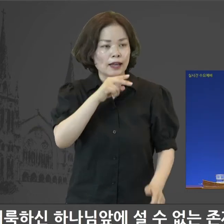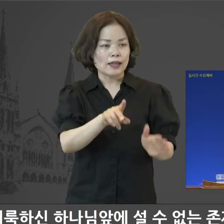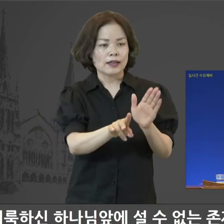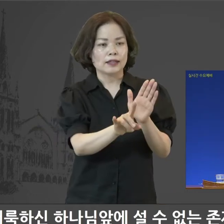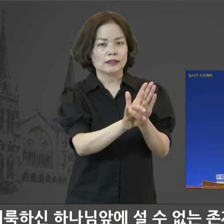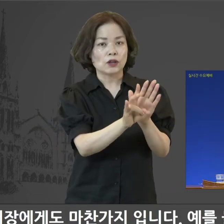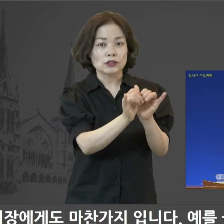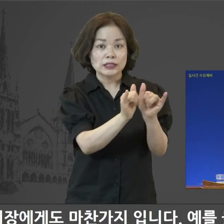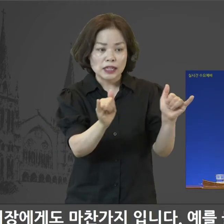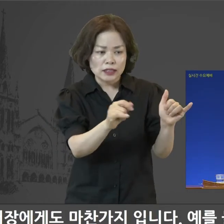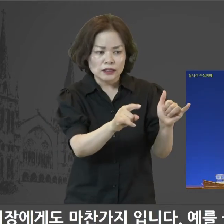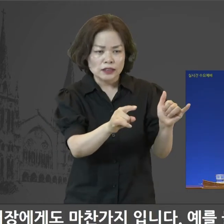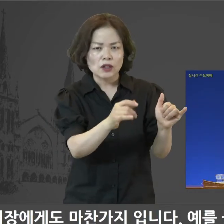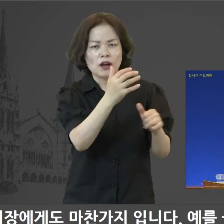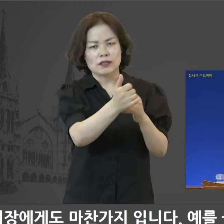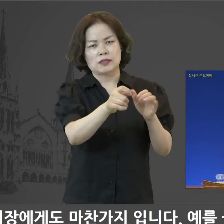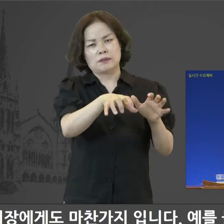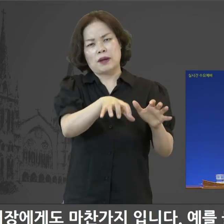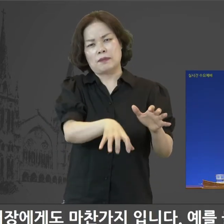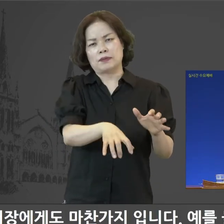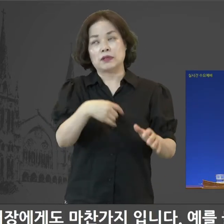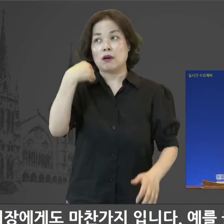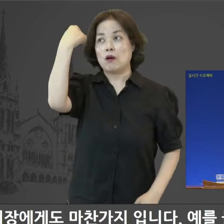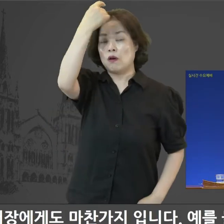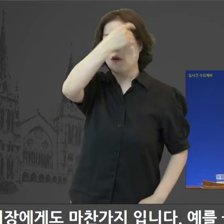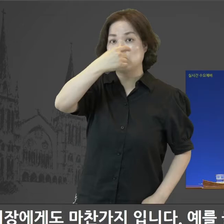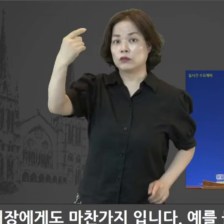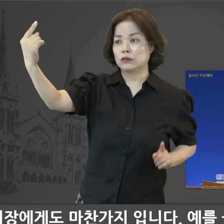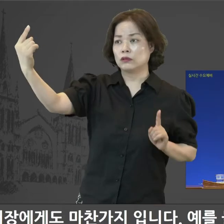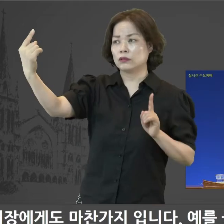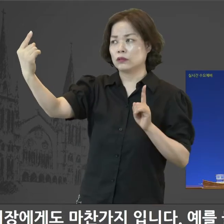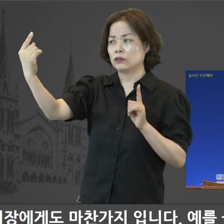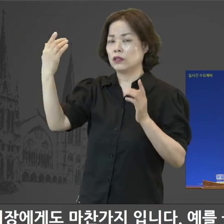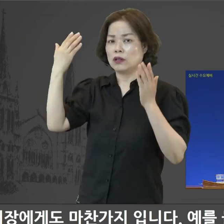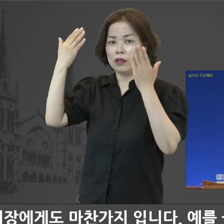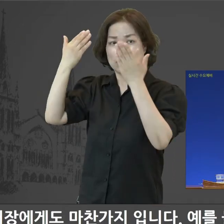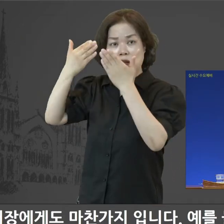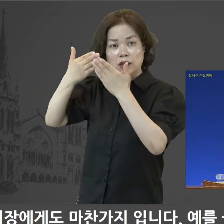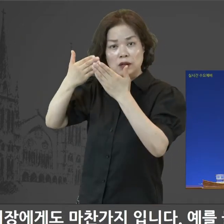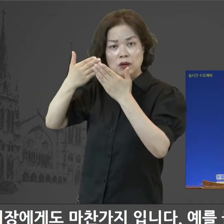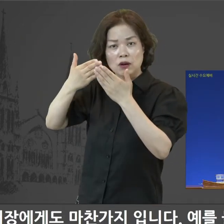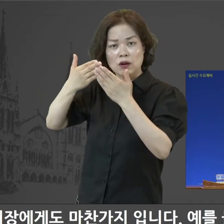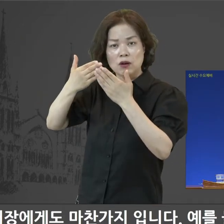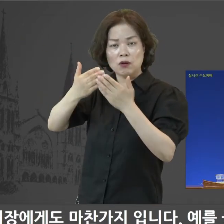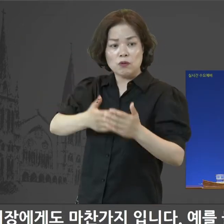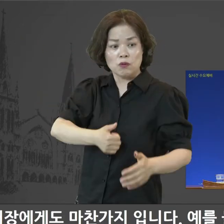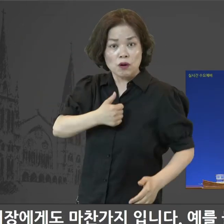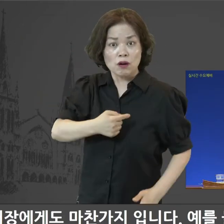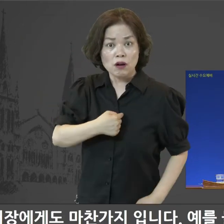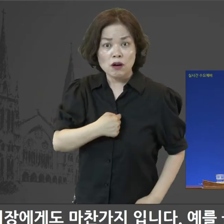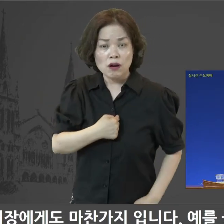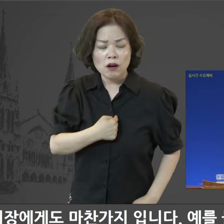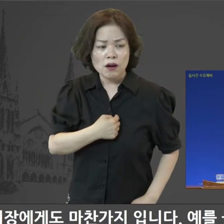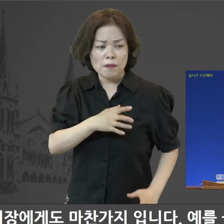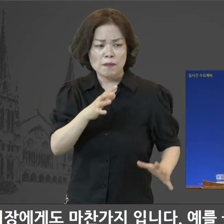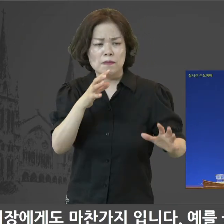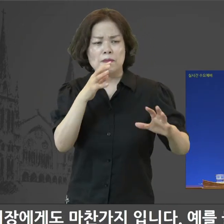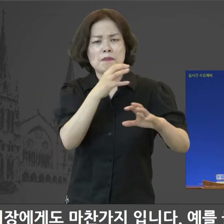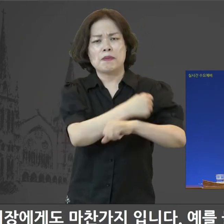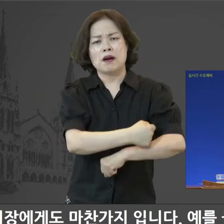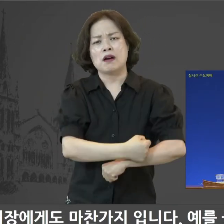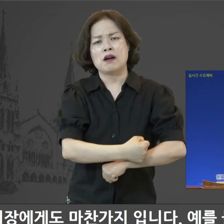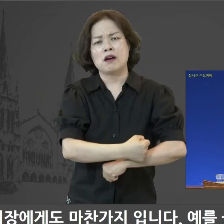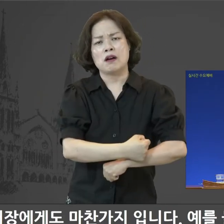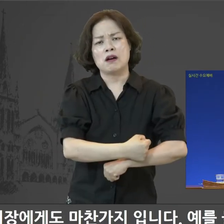거장들도 하나님 앞에서 얼굴을 가리거나 화로다 나여 망하게